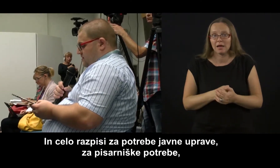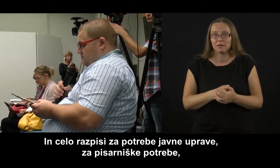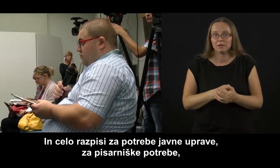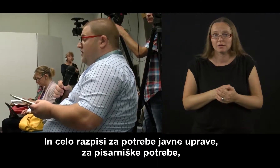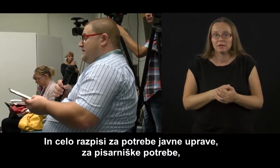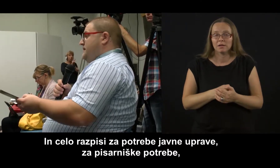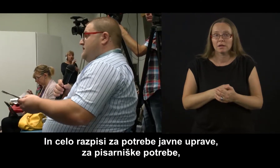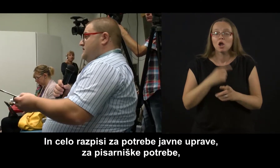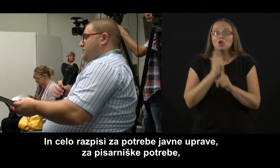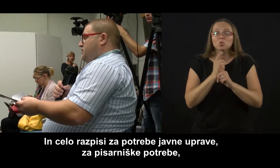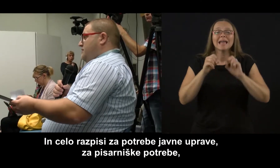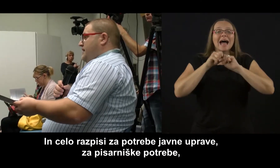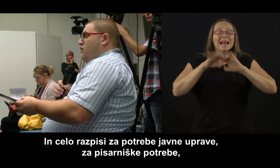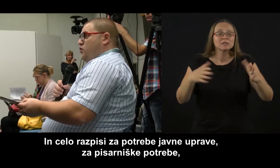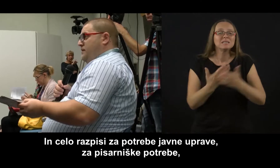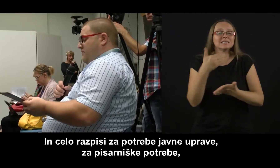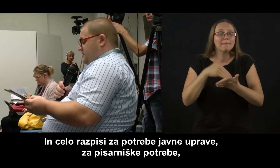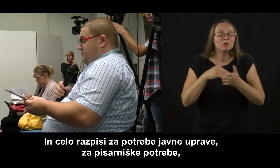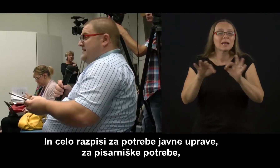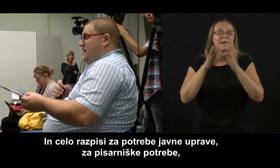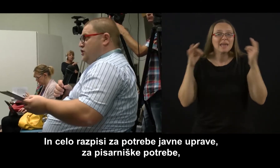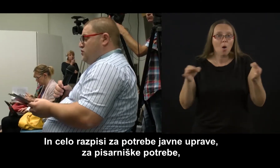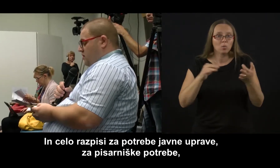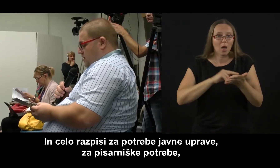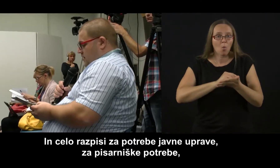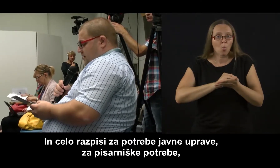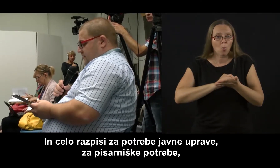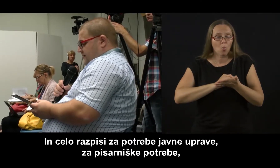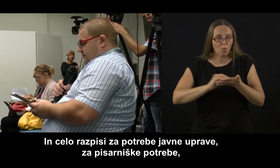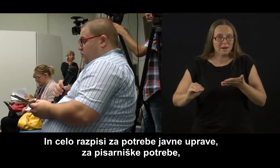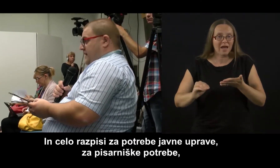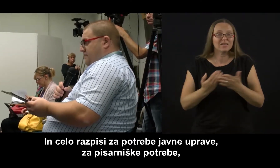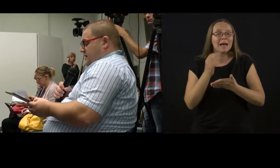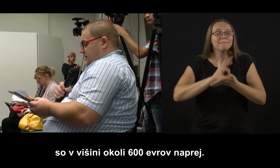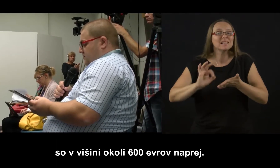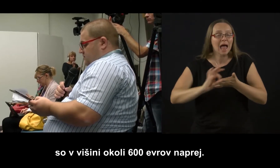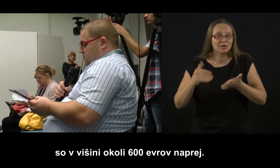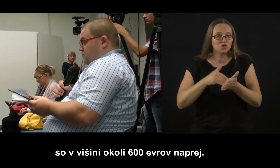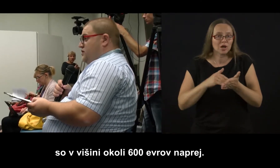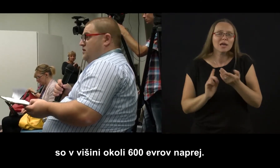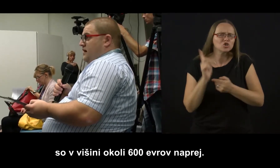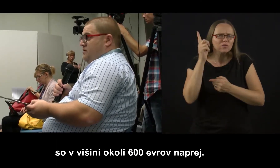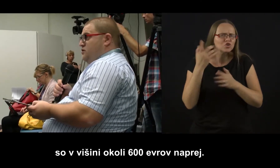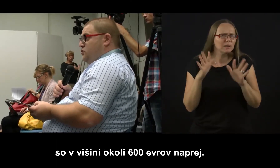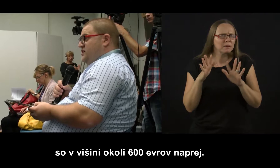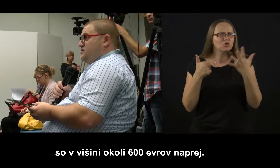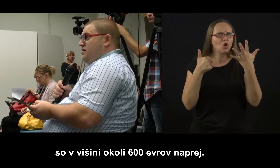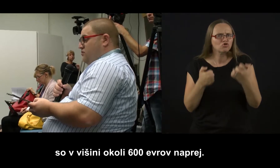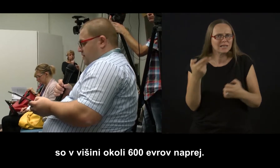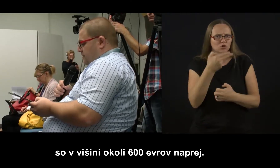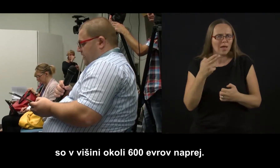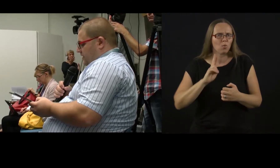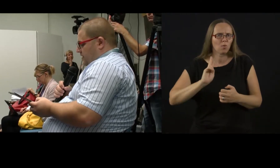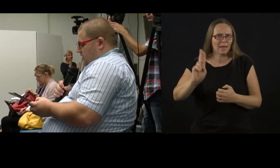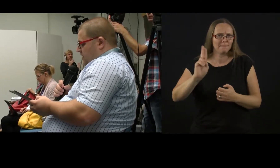in celo razpisi za potrebe javne uprave, za pisarniško potrebe, a ne, so v višini tam približno 600